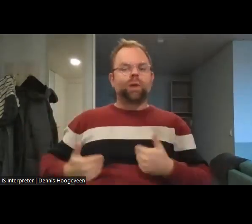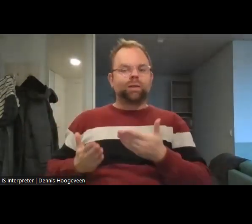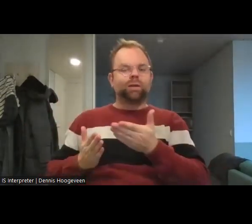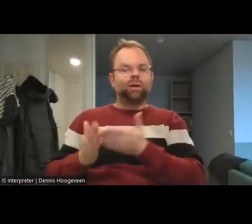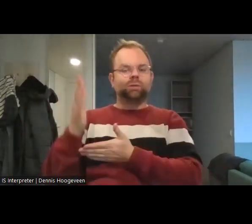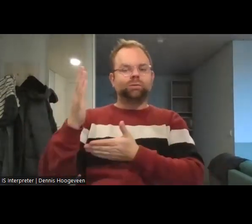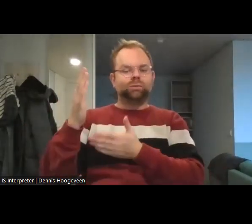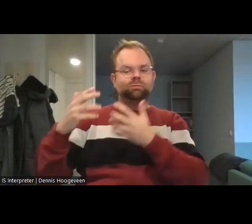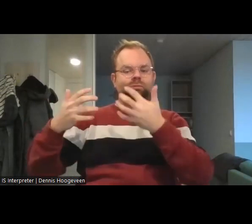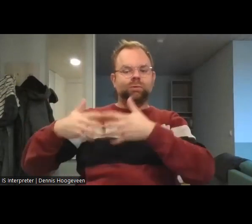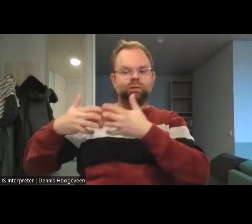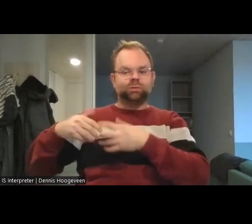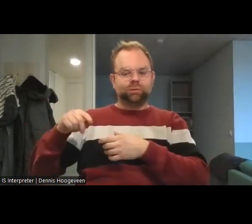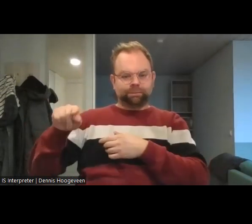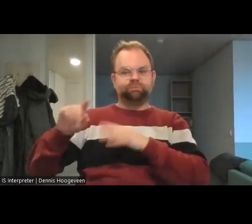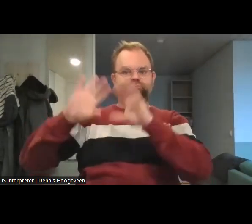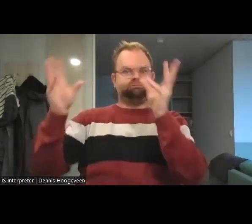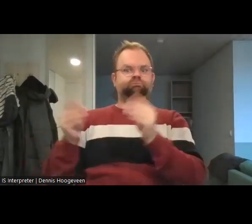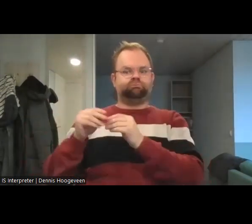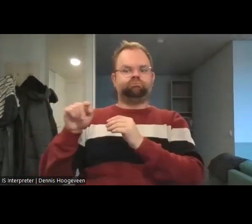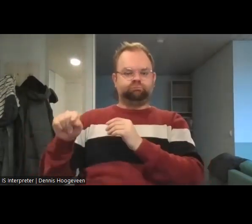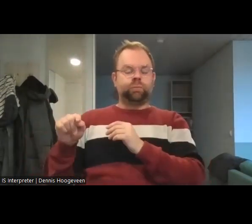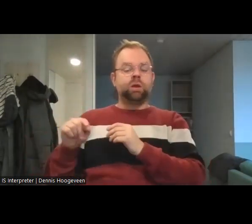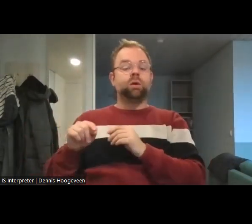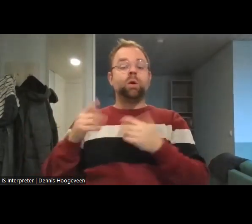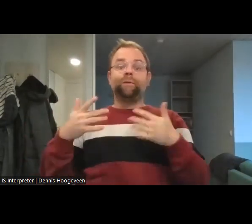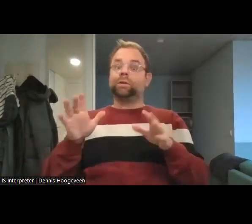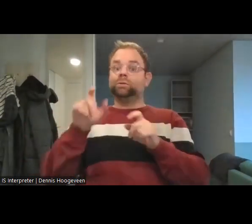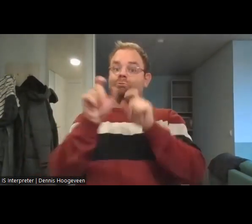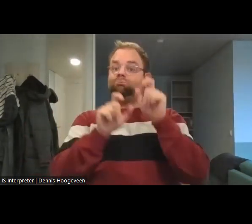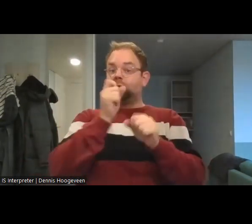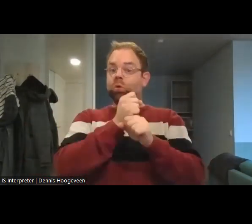collègues de l'UNHCR et aussi de l'IDA